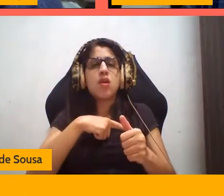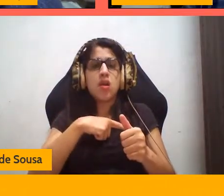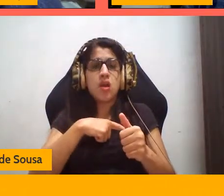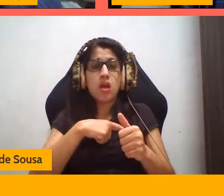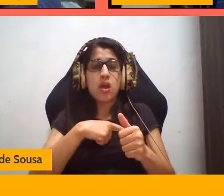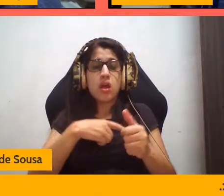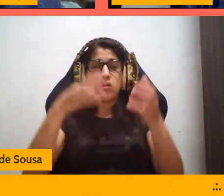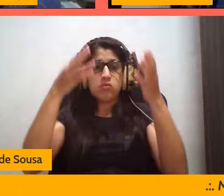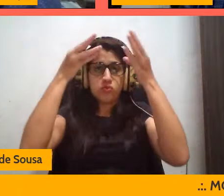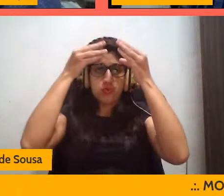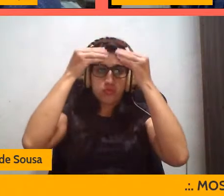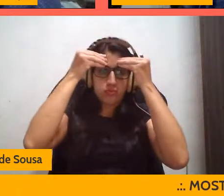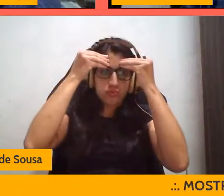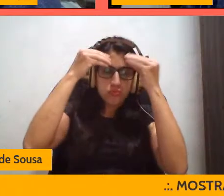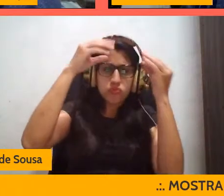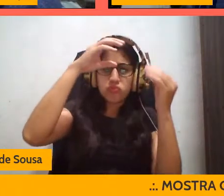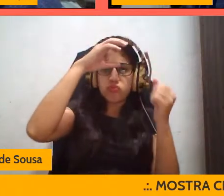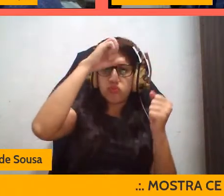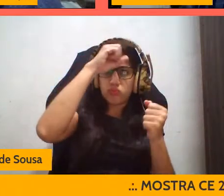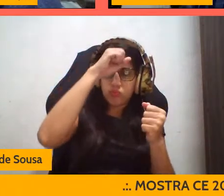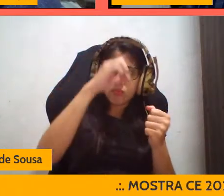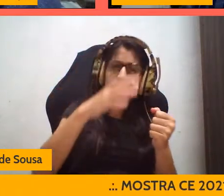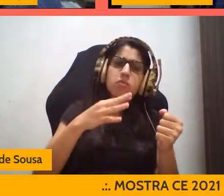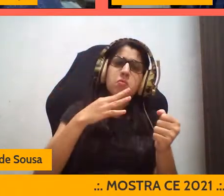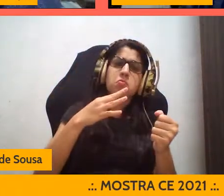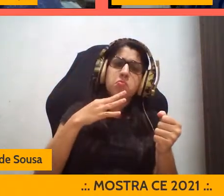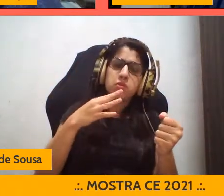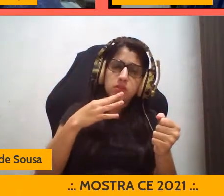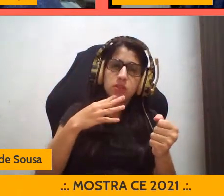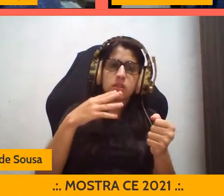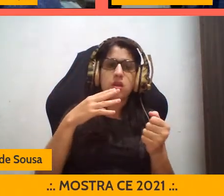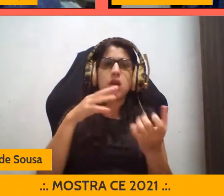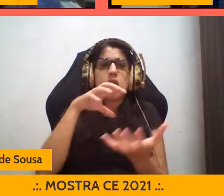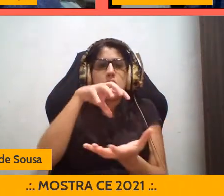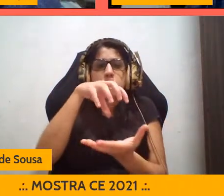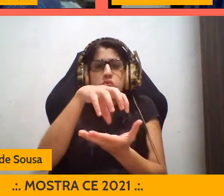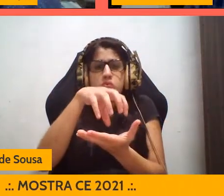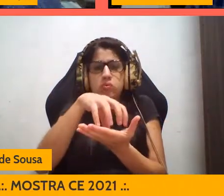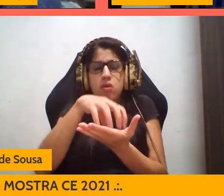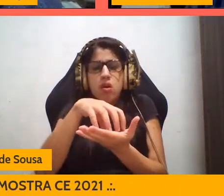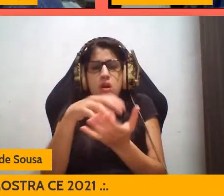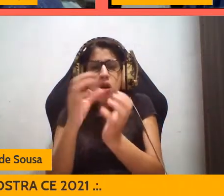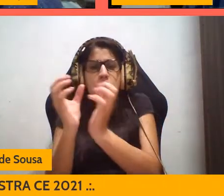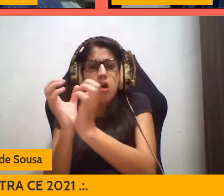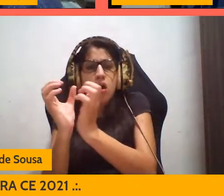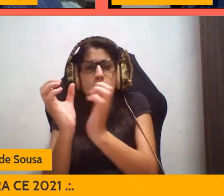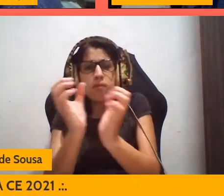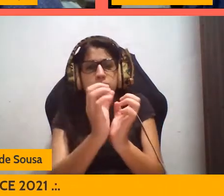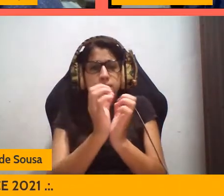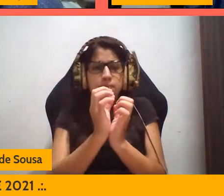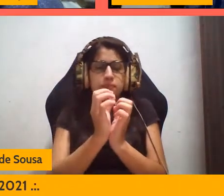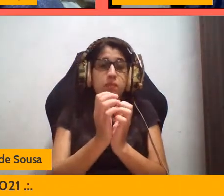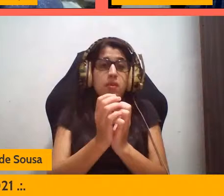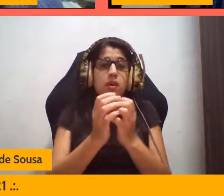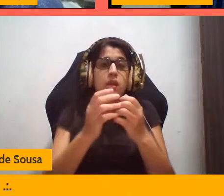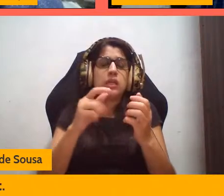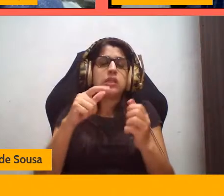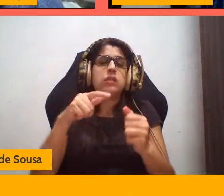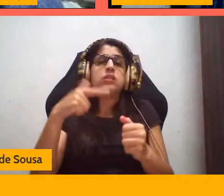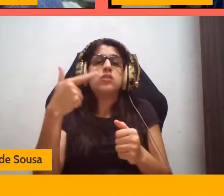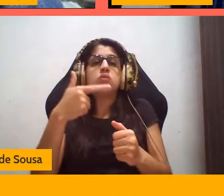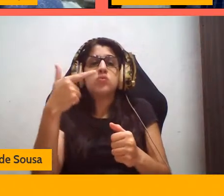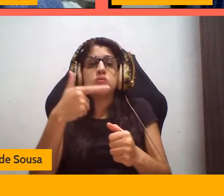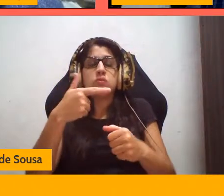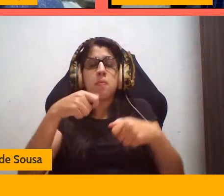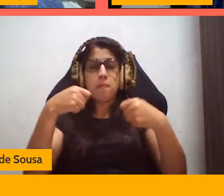seu área de conhecimento. E segundo, tem que ter um compromisso político,